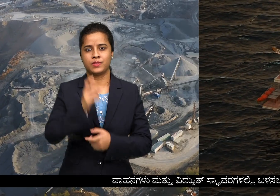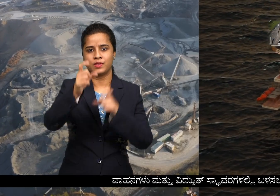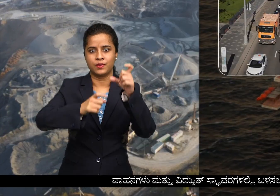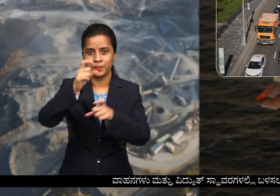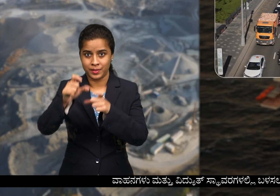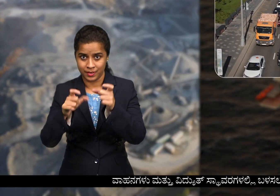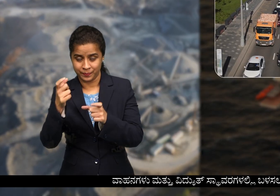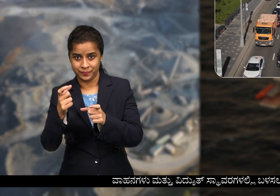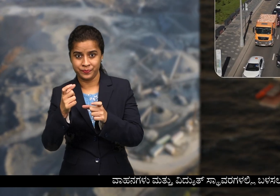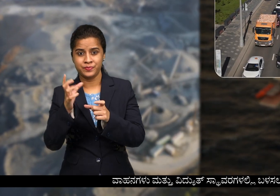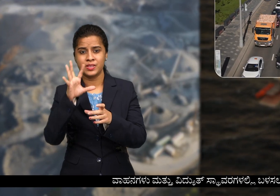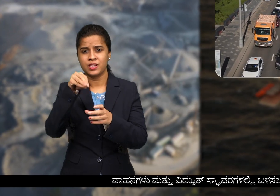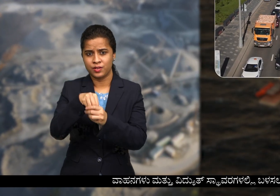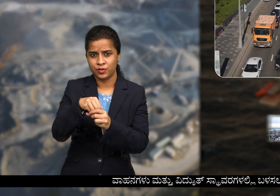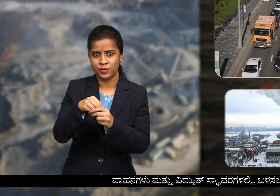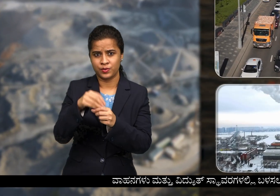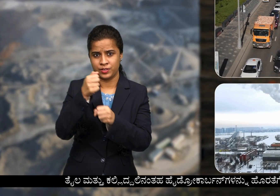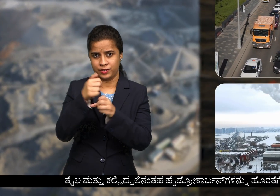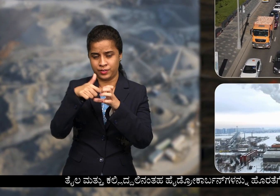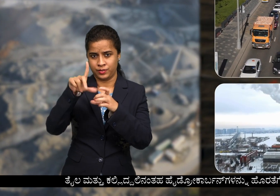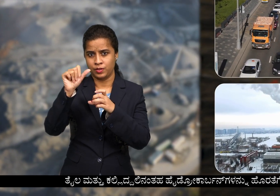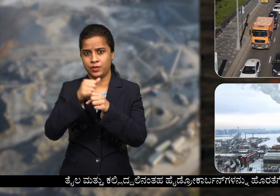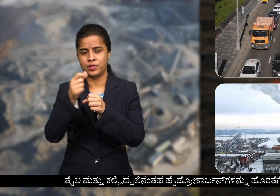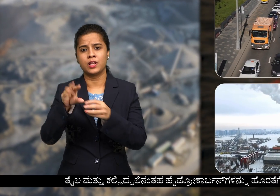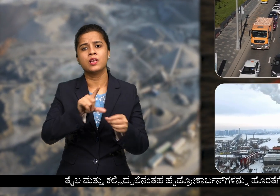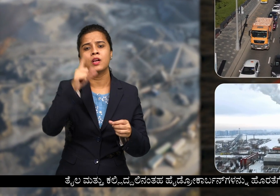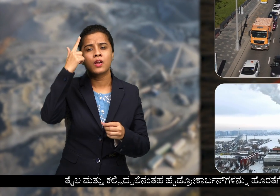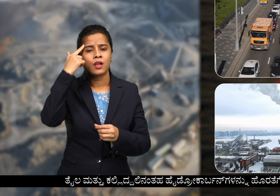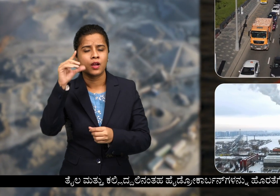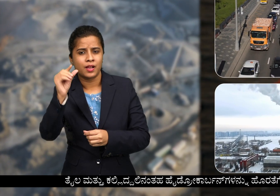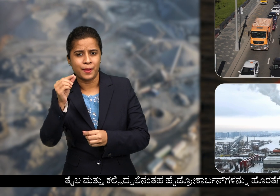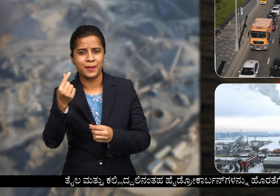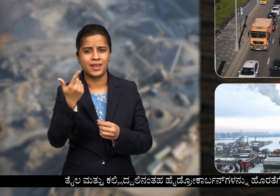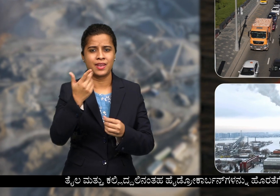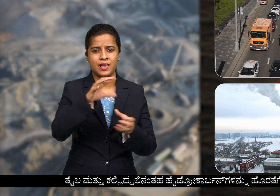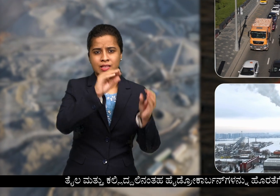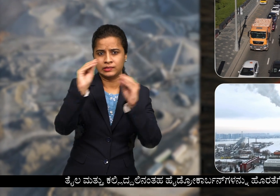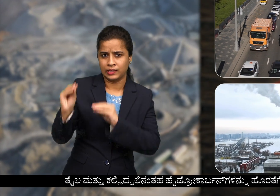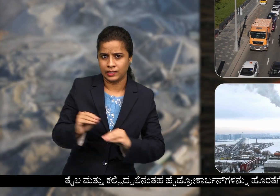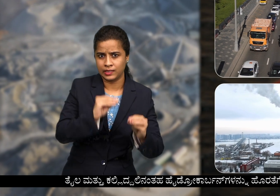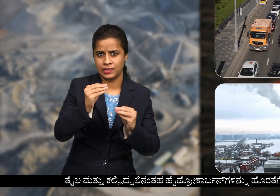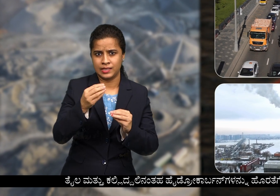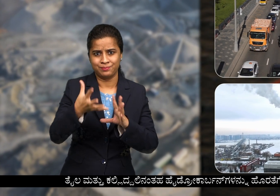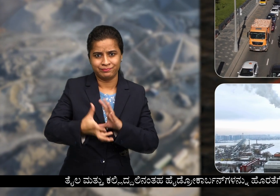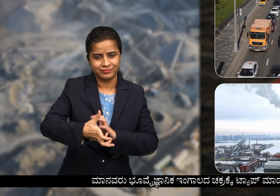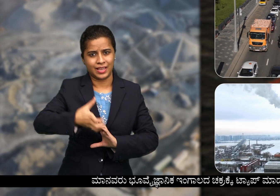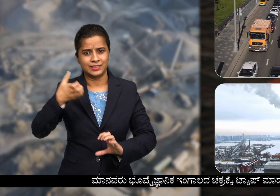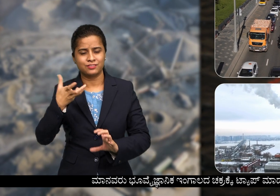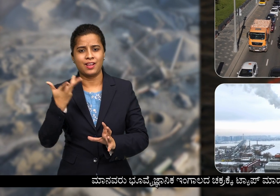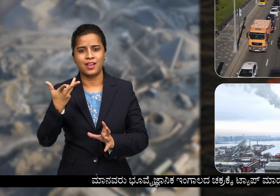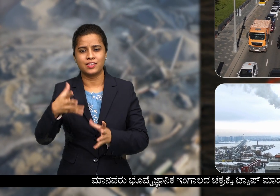ವಾಹನಗಳು ಮತ್ತು ವಿದ್ಯುತ್ ಸ್ಥಾವರಗಳಲ್ಲಿ ಬಳಸಲು ತೈಲ ಮತ್ತು ಕಲ್ಲಿದ್ದಲುಗಳಂತಹ ಹೈಡ್ರೋಕಾರ್ಬನ್ಗಳು ಹೊರತೆಗೆಯುವ